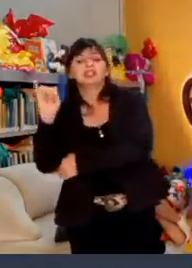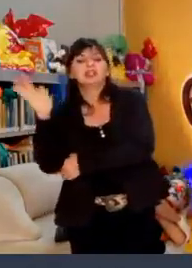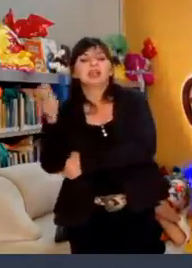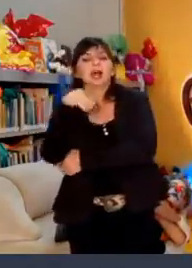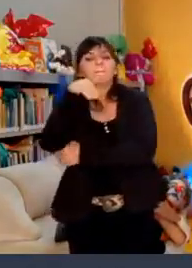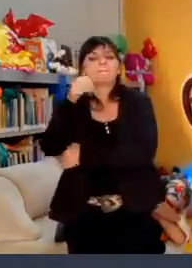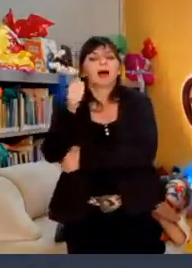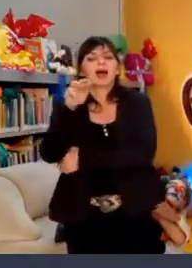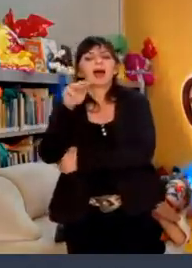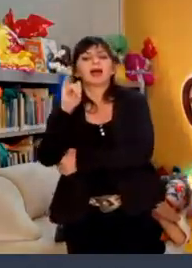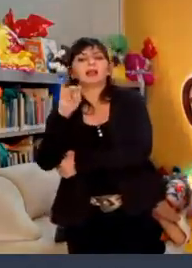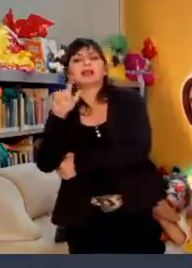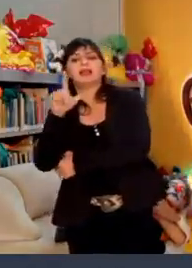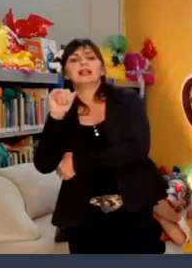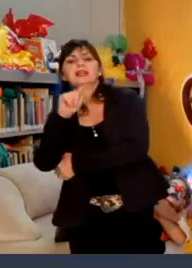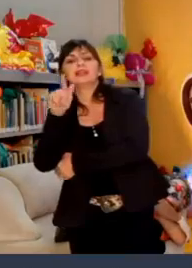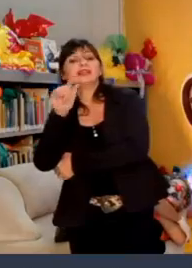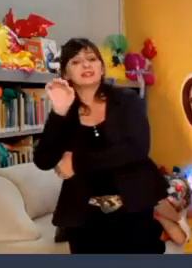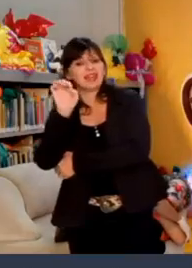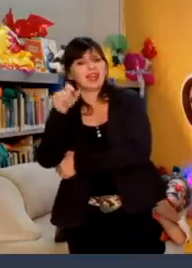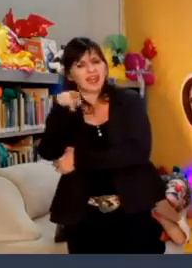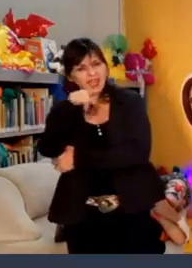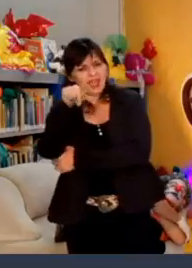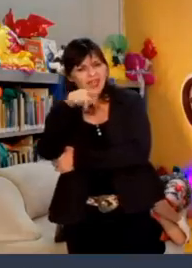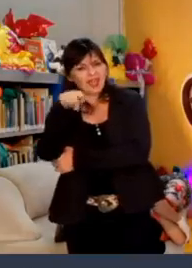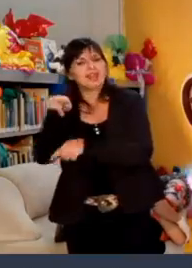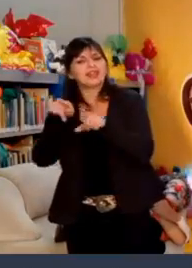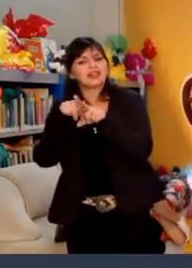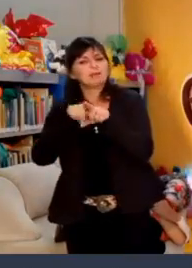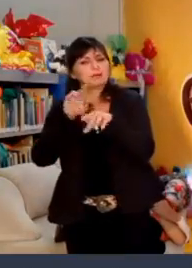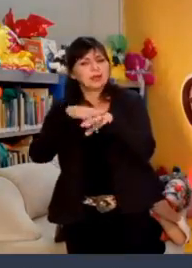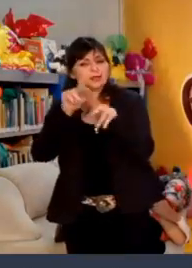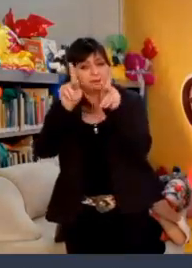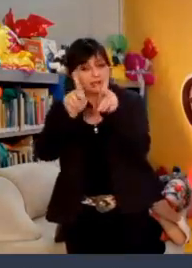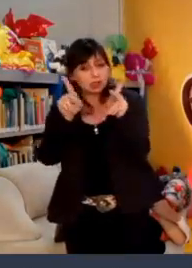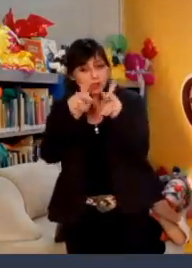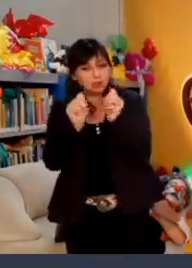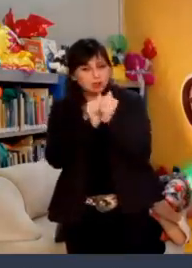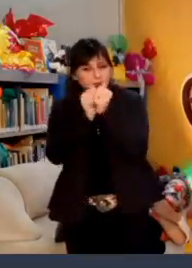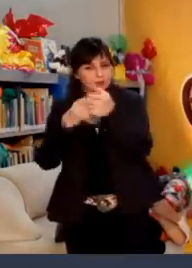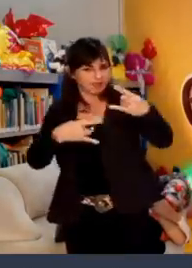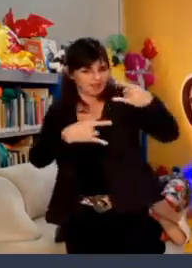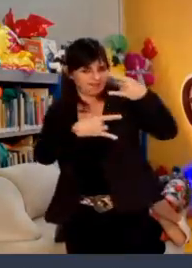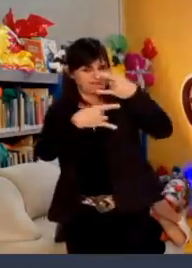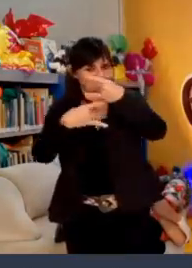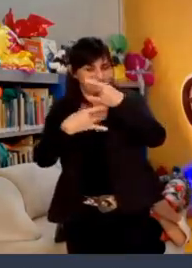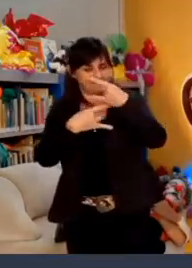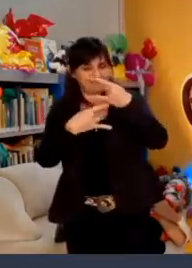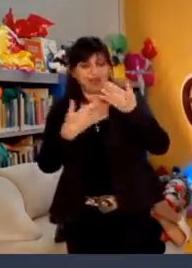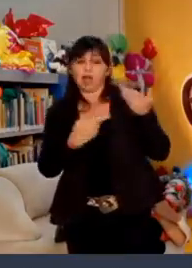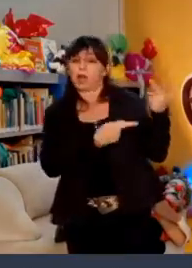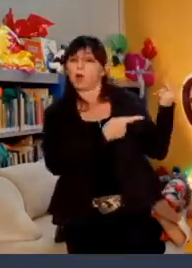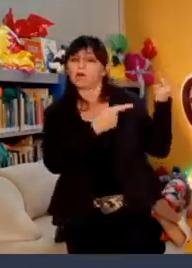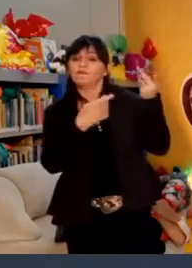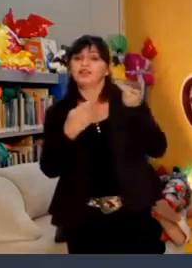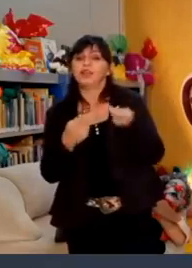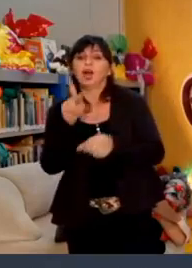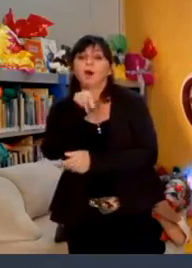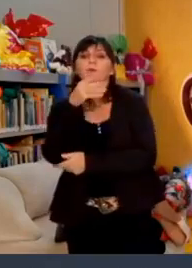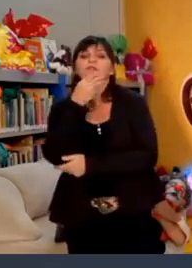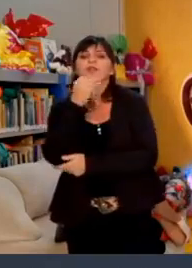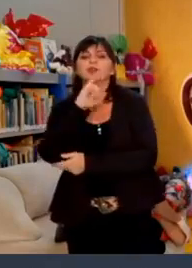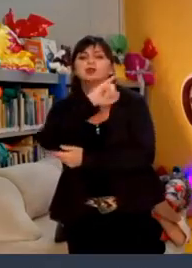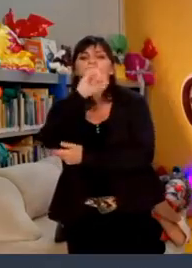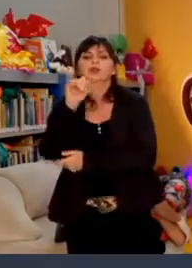Fortuna e para a Gabriela Dal Bosco, que estão nos acompanhando aí na live. E agora a gente vai chamar o Juliano para apresentar a